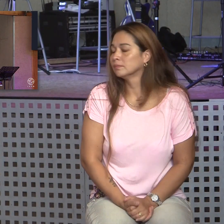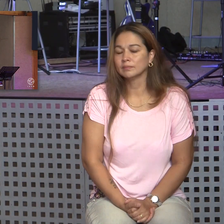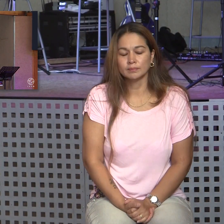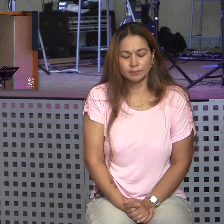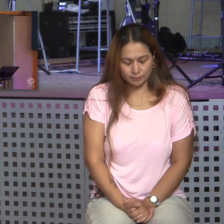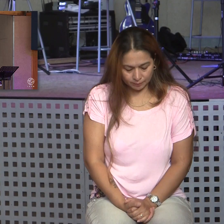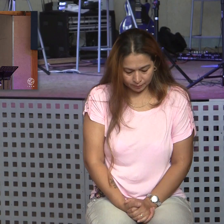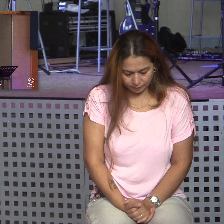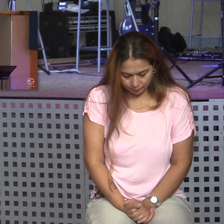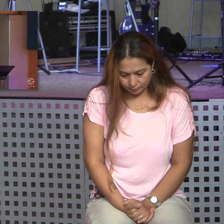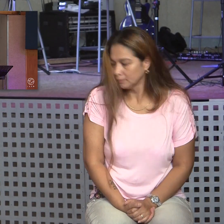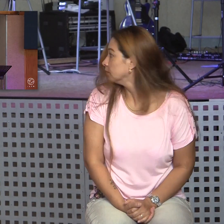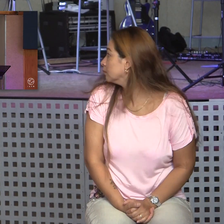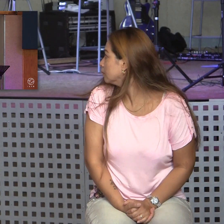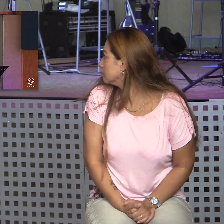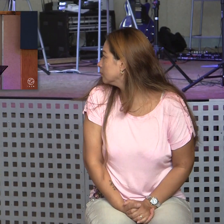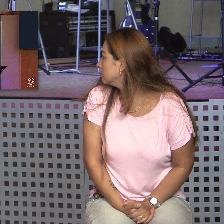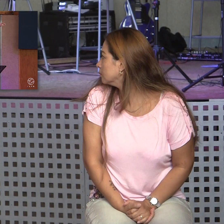pasemos